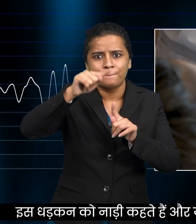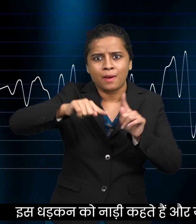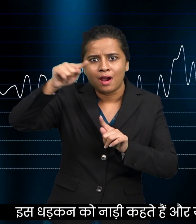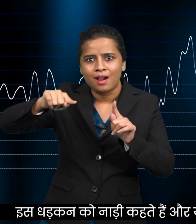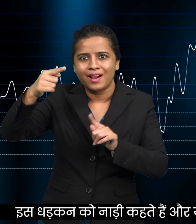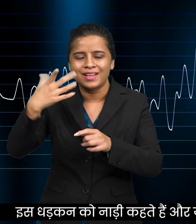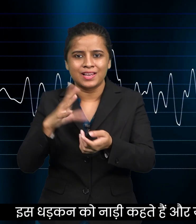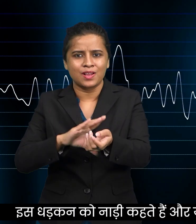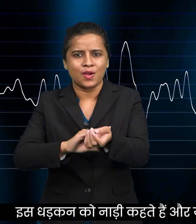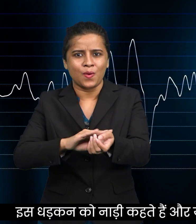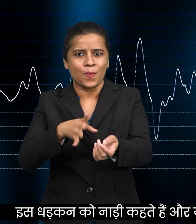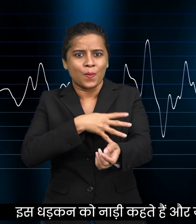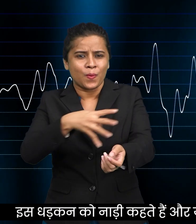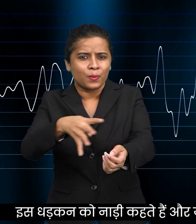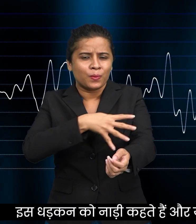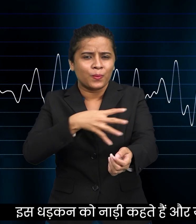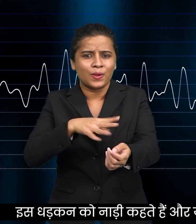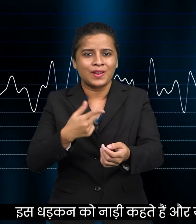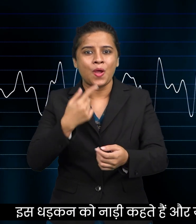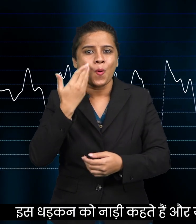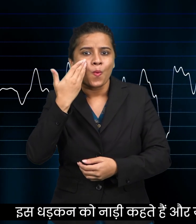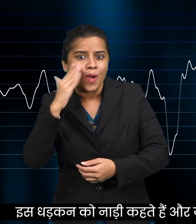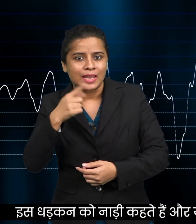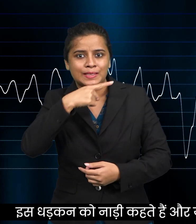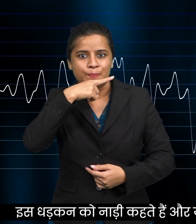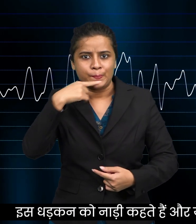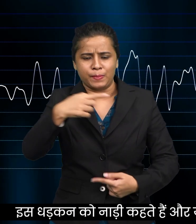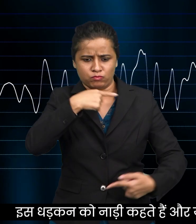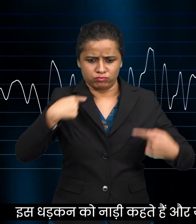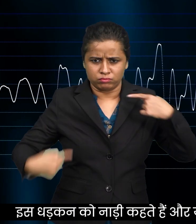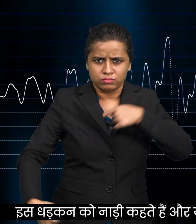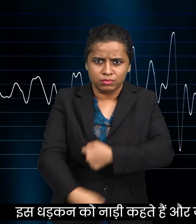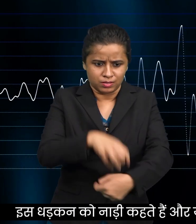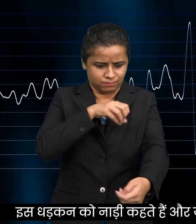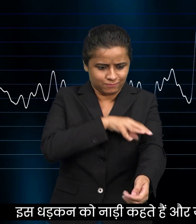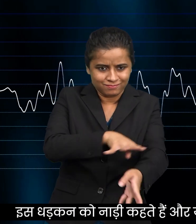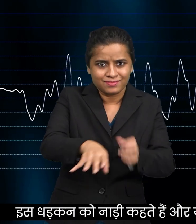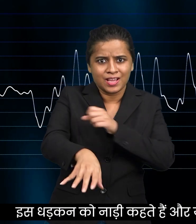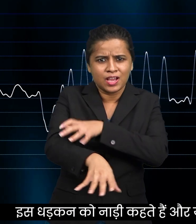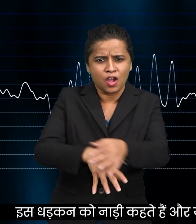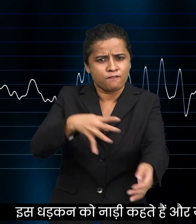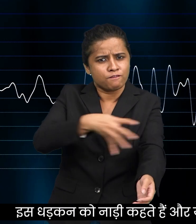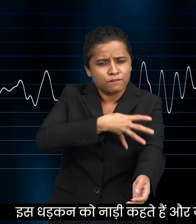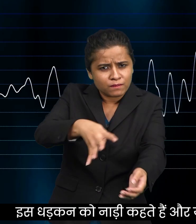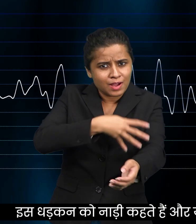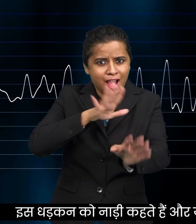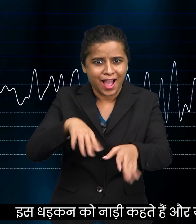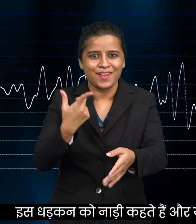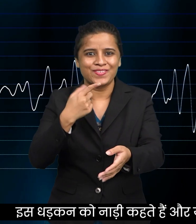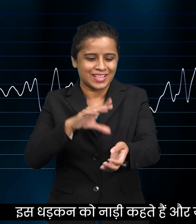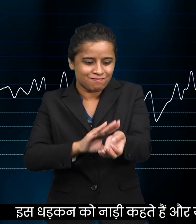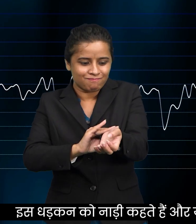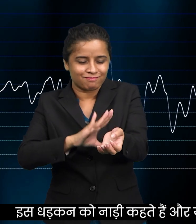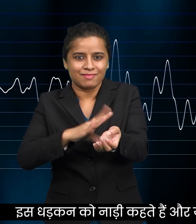इस धड़कन को नाड़ी कहते हैं और यह धमनियों में बहने वाले रक्त के कारण होता